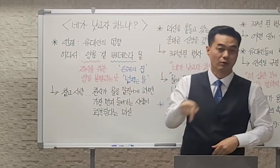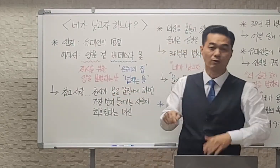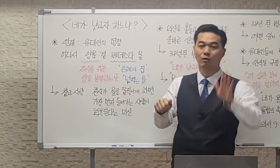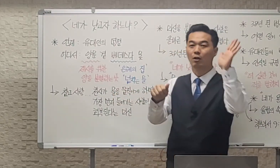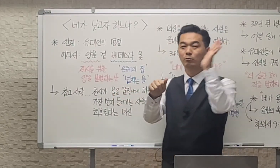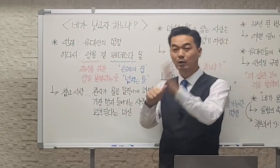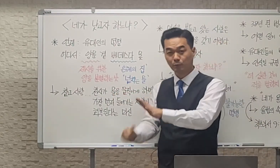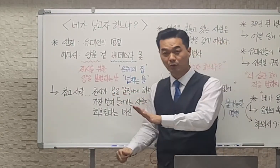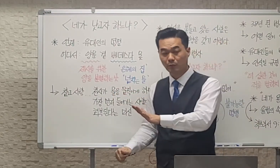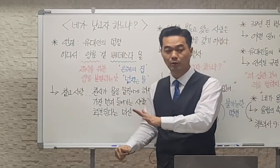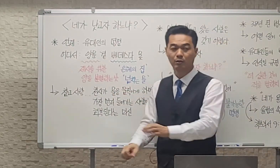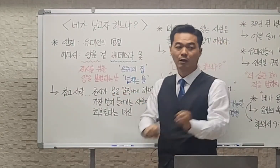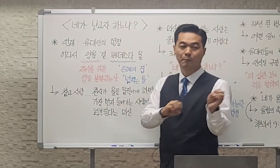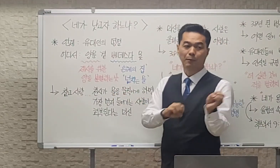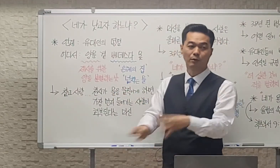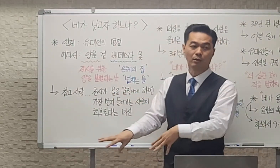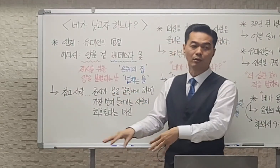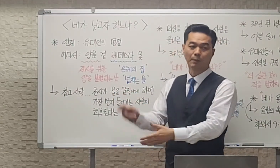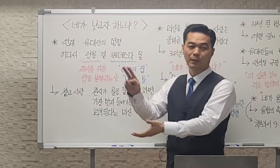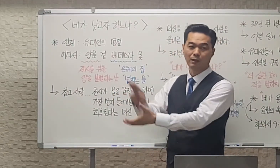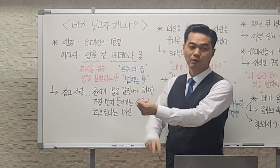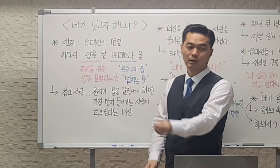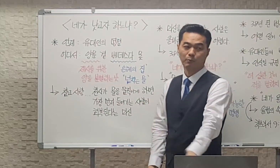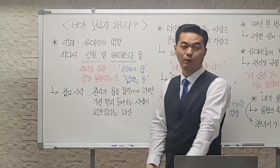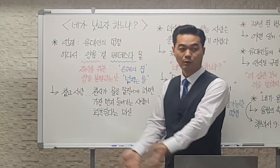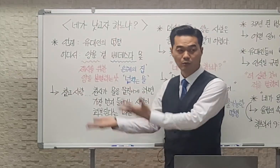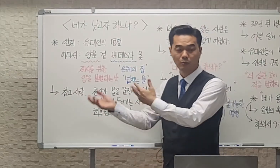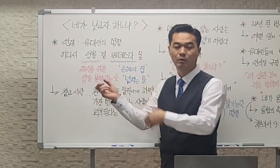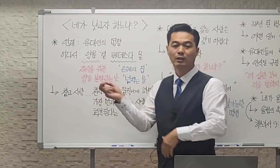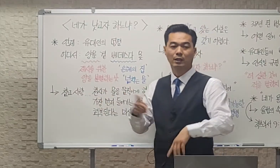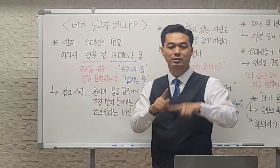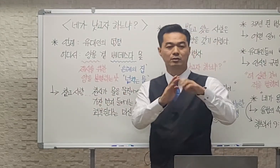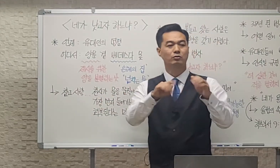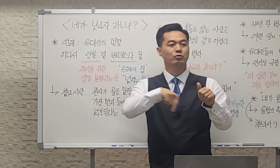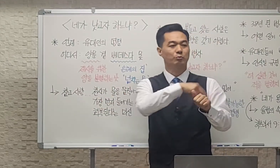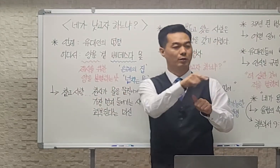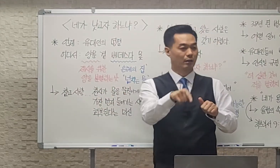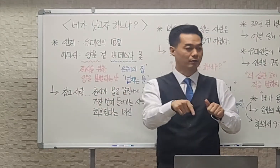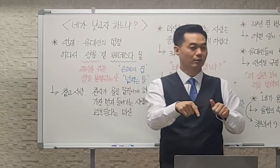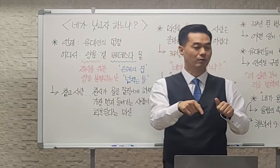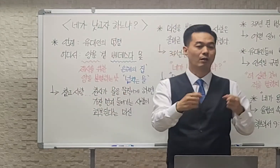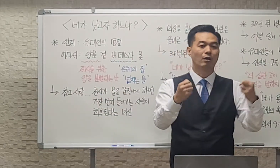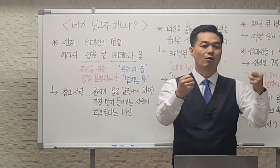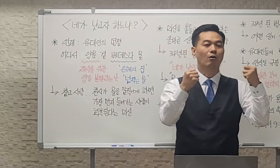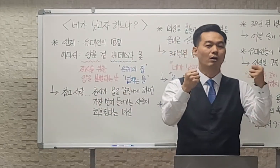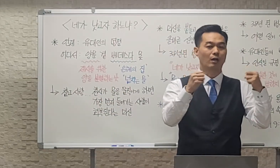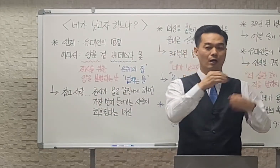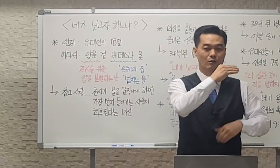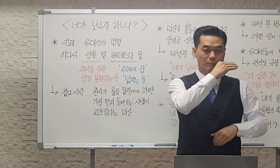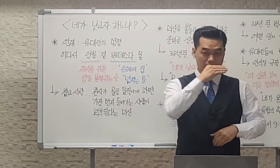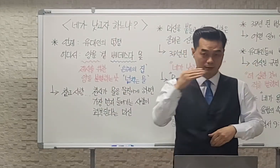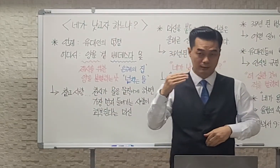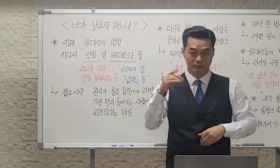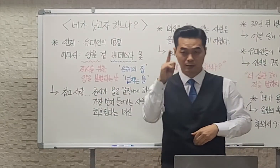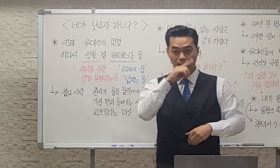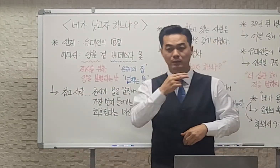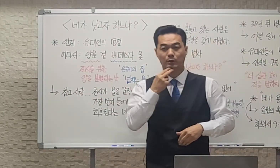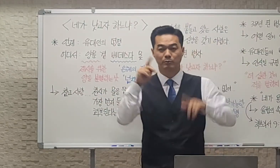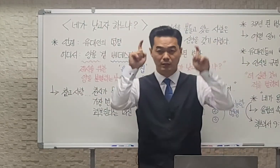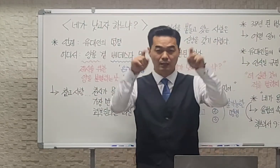여기서 불합격하면 버리거나 팔거나 보내고 다시 성전 주변에 가서 건강하고 바른 흠없는 양을